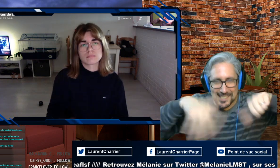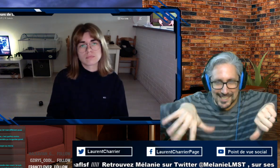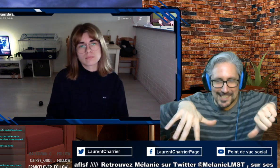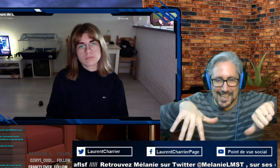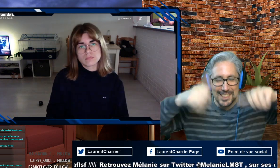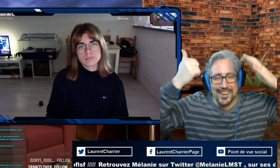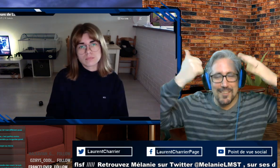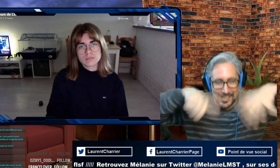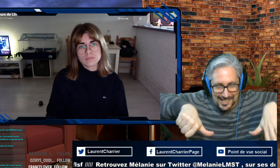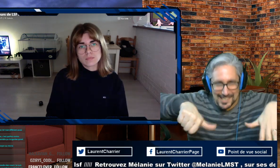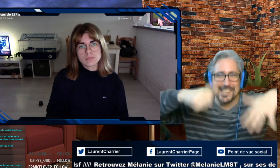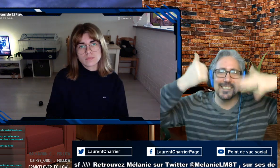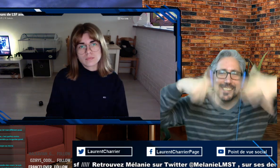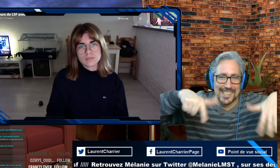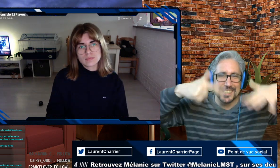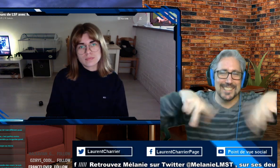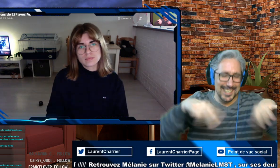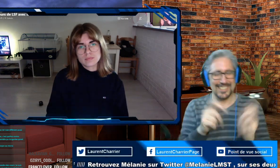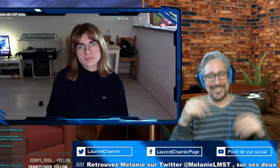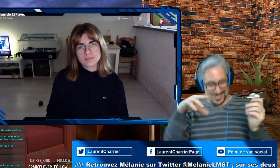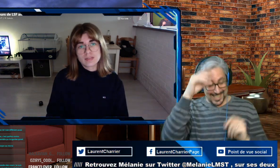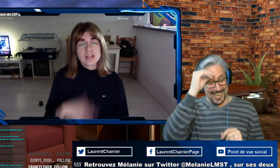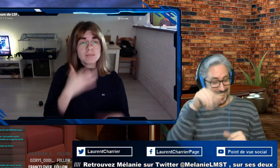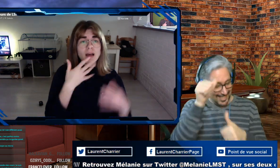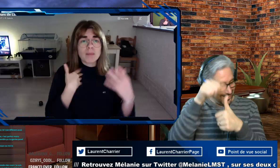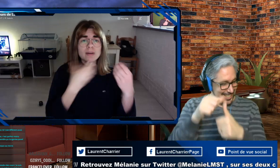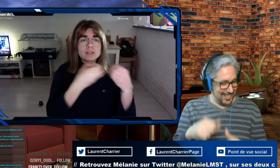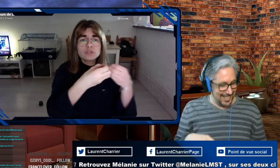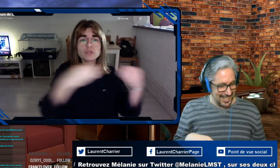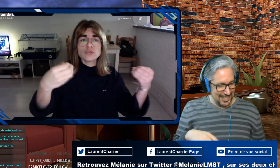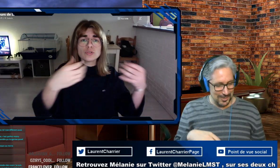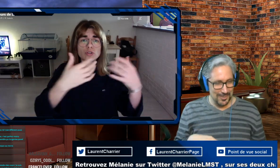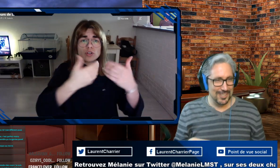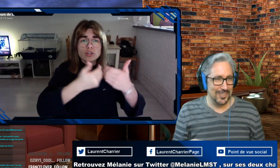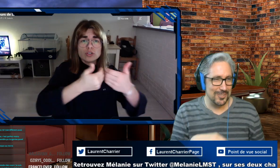c'est 16, non, après c'est 16, 17, 19. C'est bah, bon,